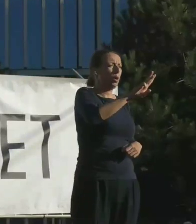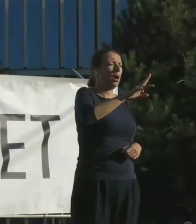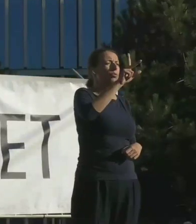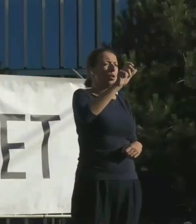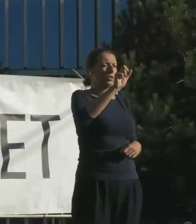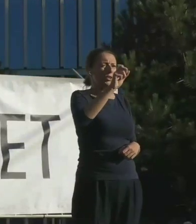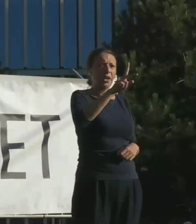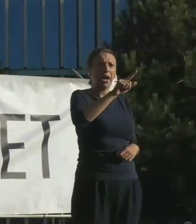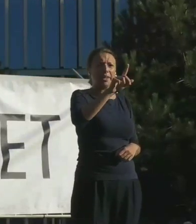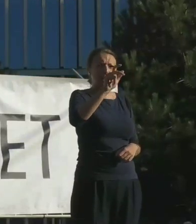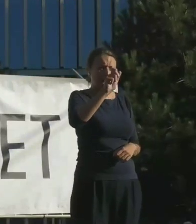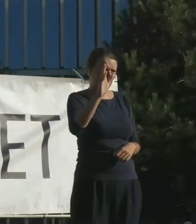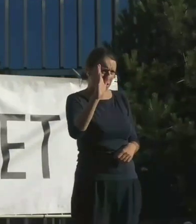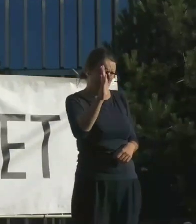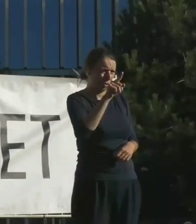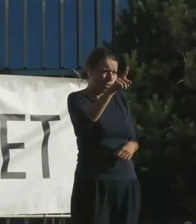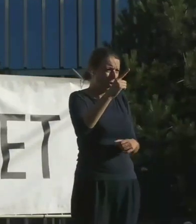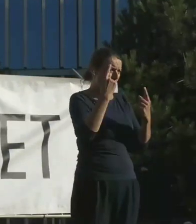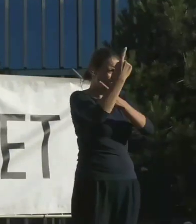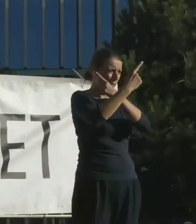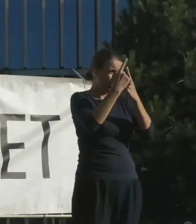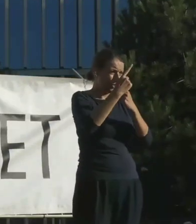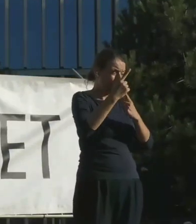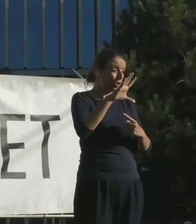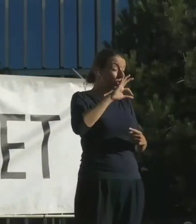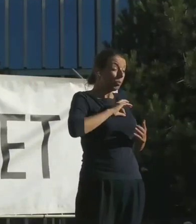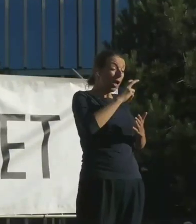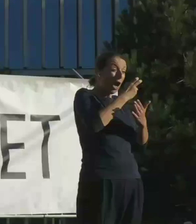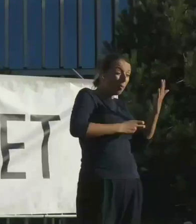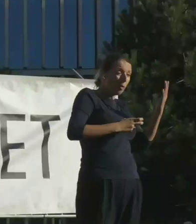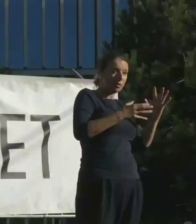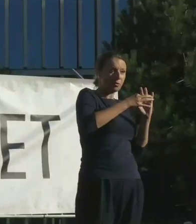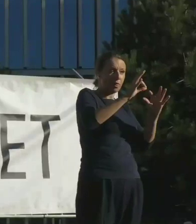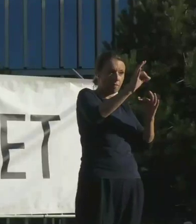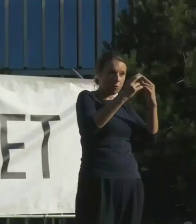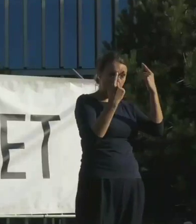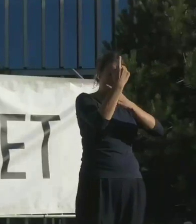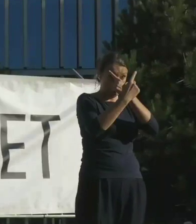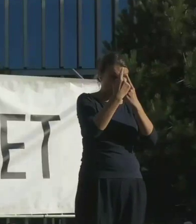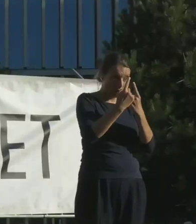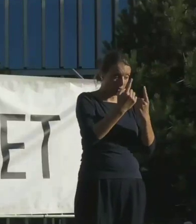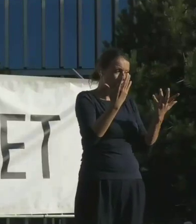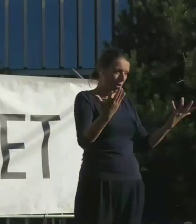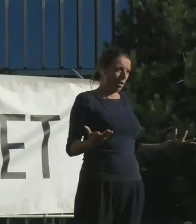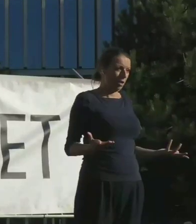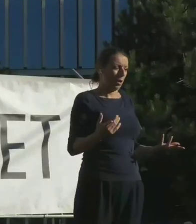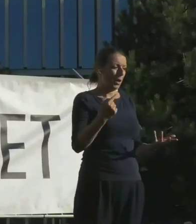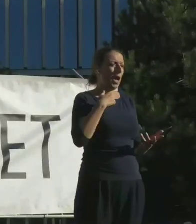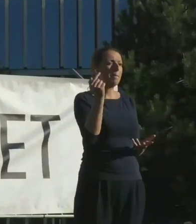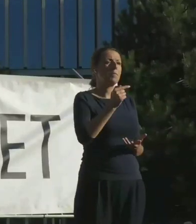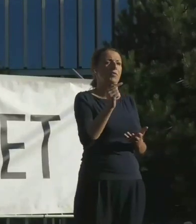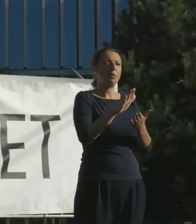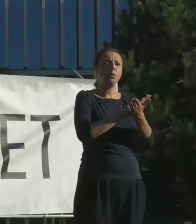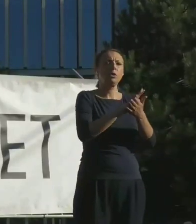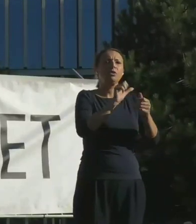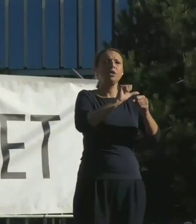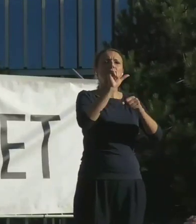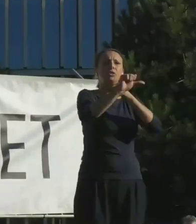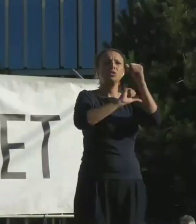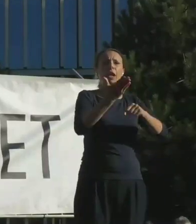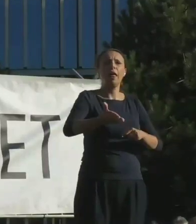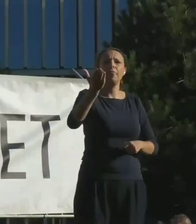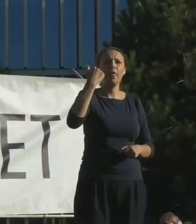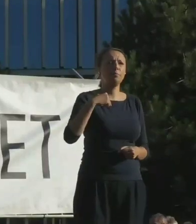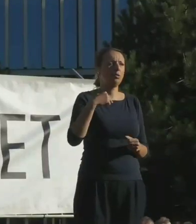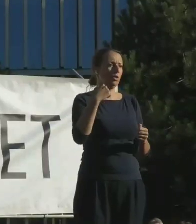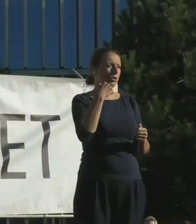że moja aborcja jest o jego poglądach, to ja chyba powinnam go dzisiaj przeprosić, że to 11 lat temu, robiąc